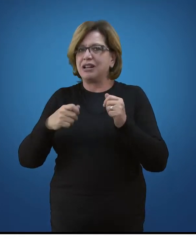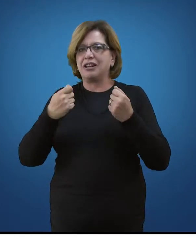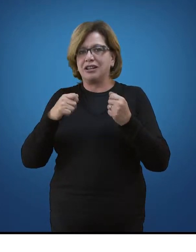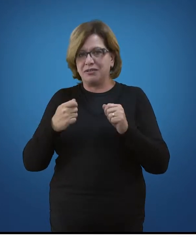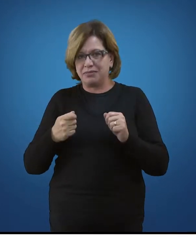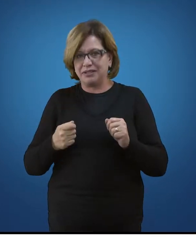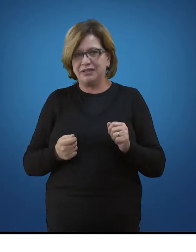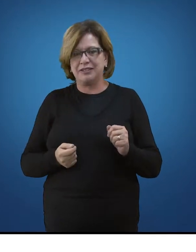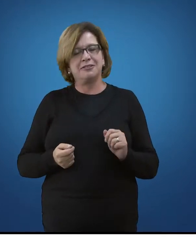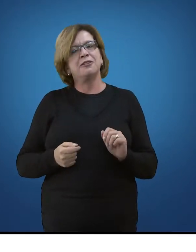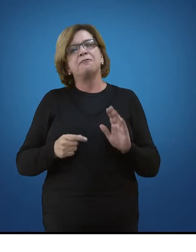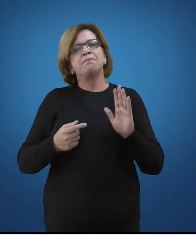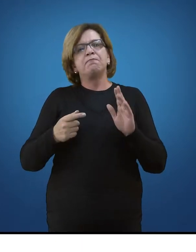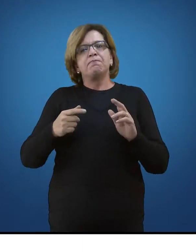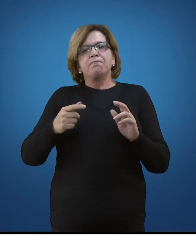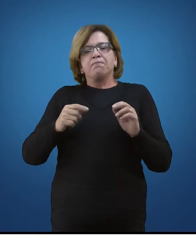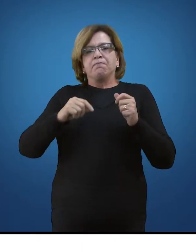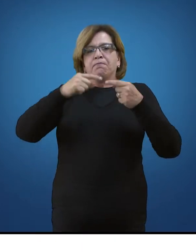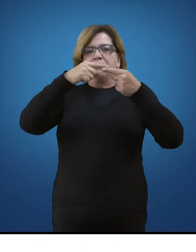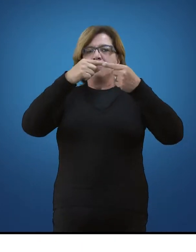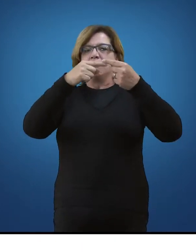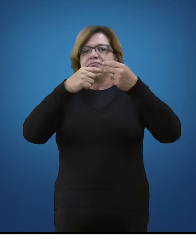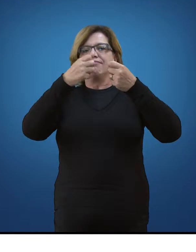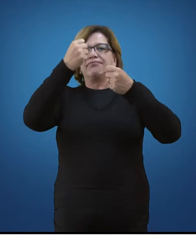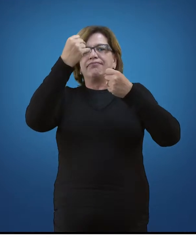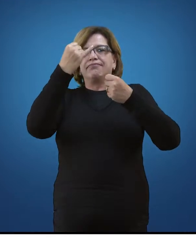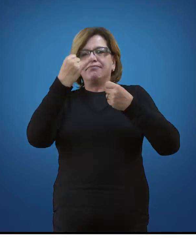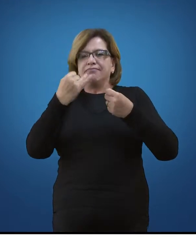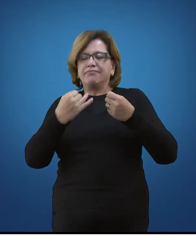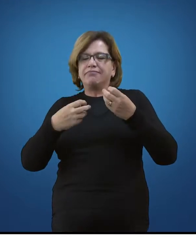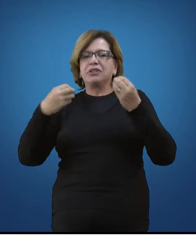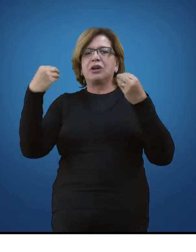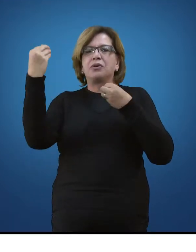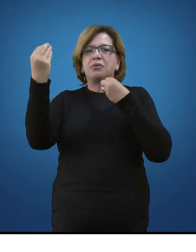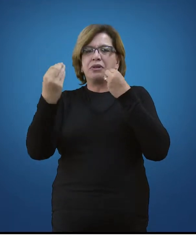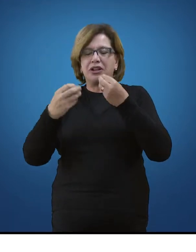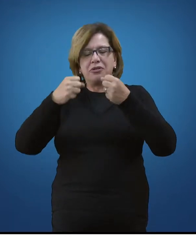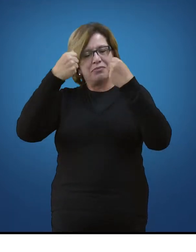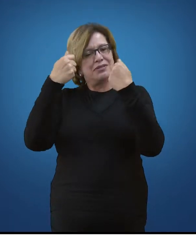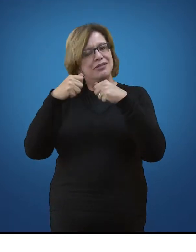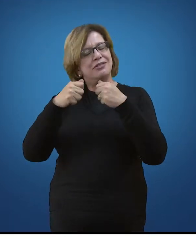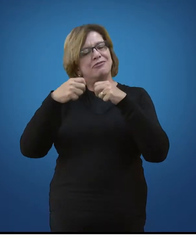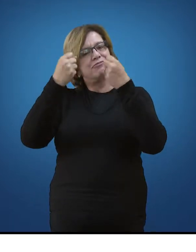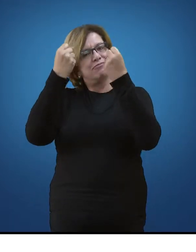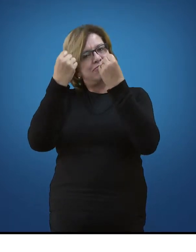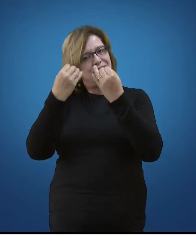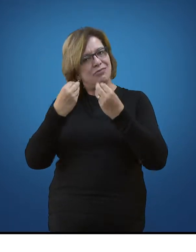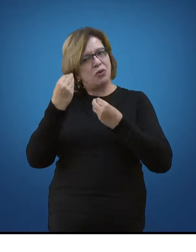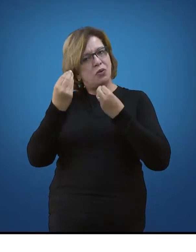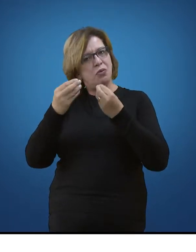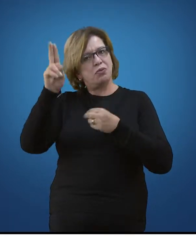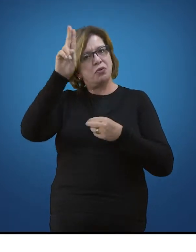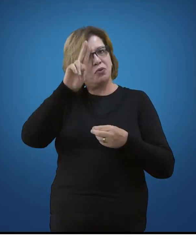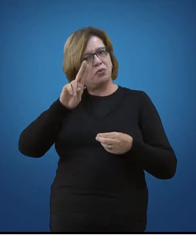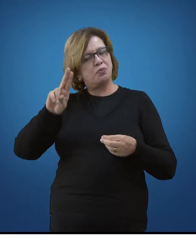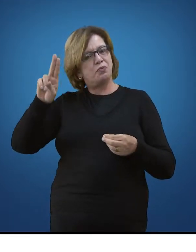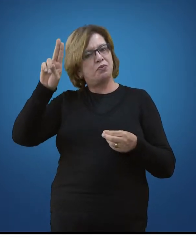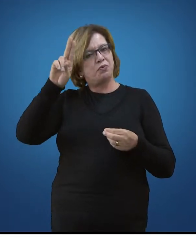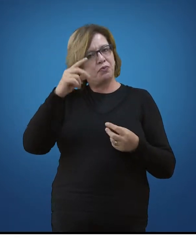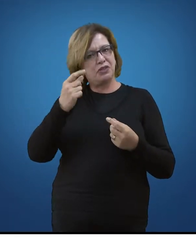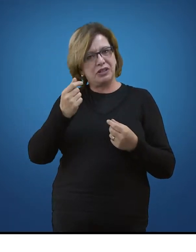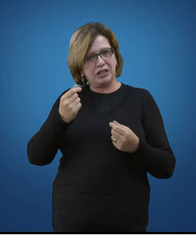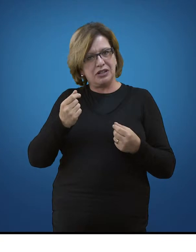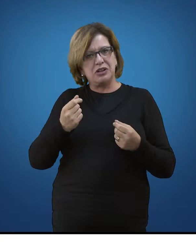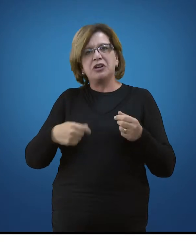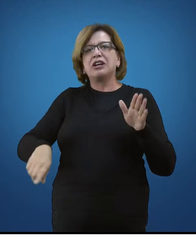está revestida de algumas particularidades. Eu preciso dizer que eu gastei o dinheiro da forma com que me